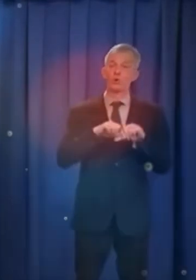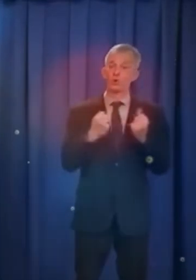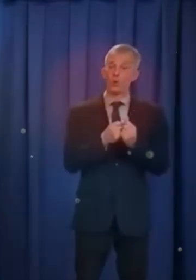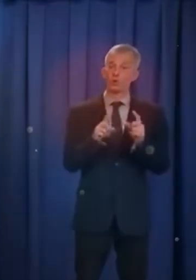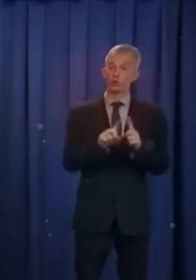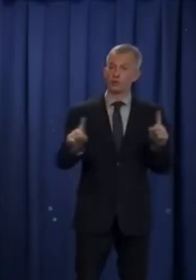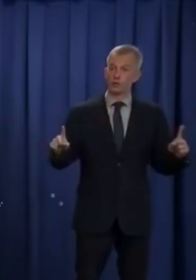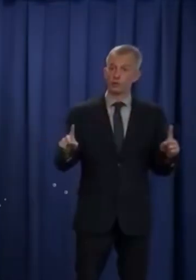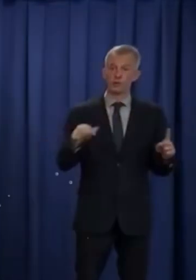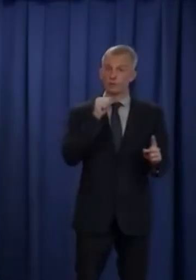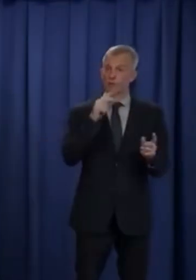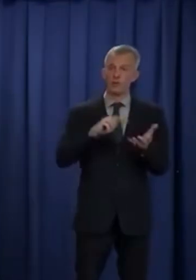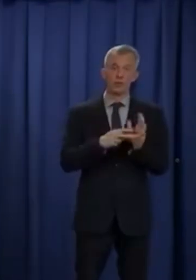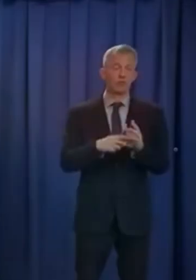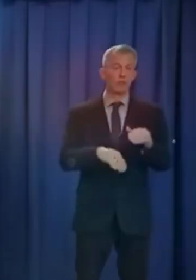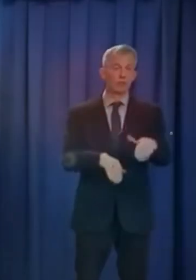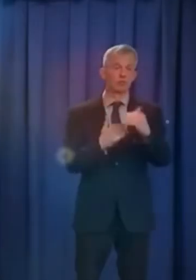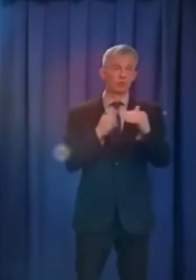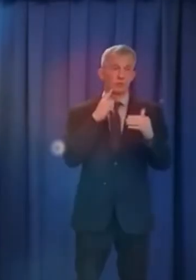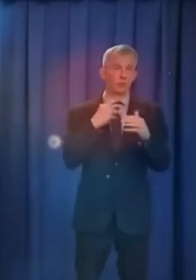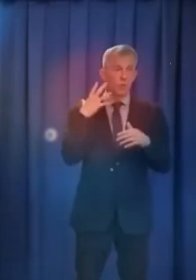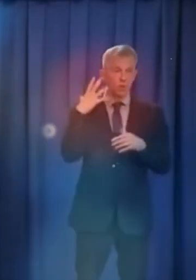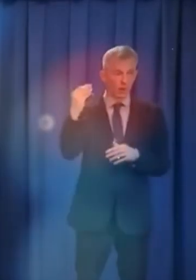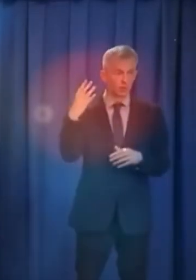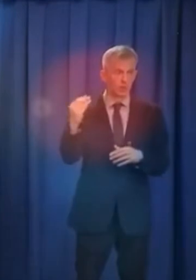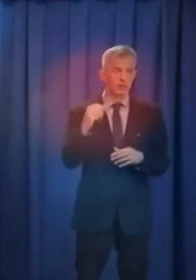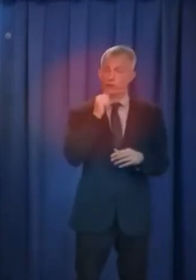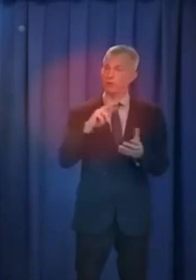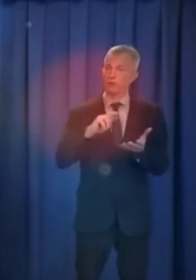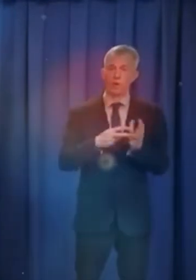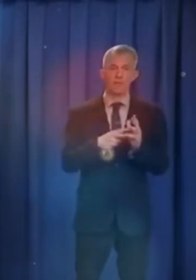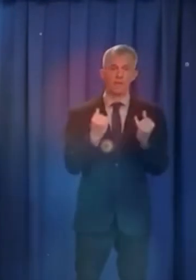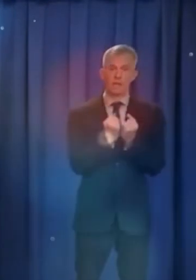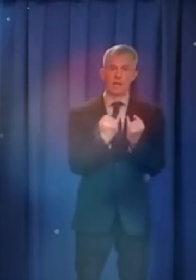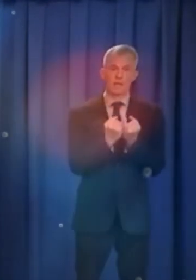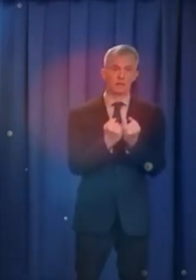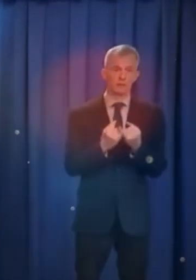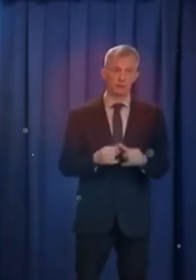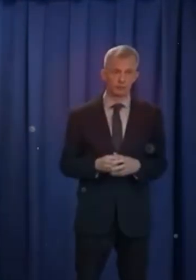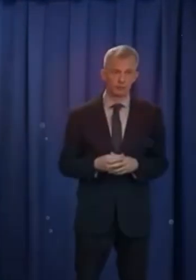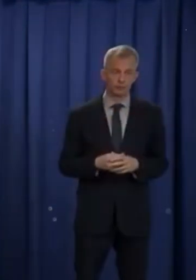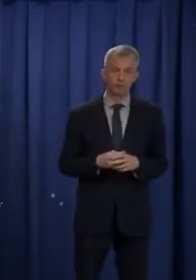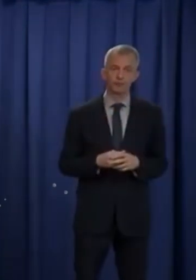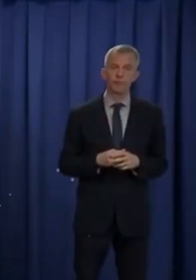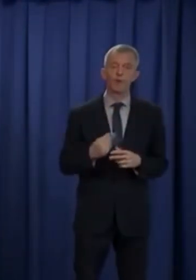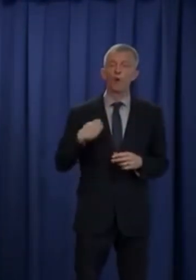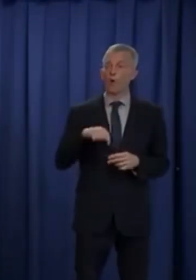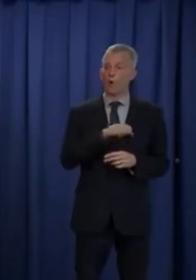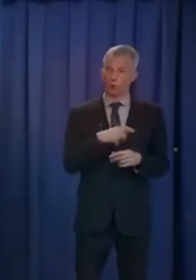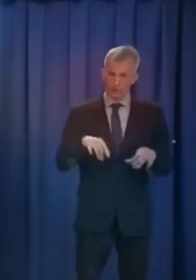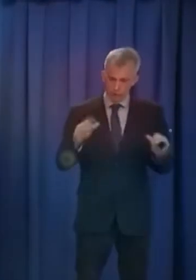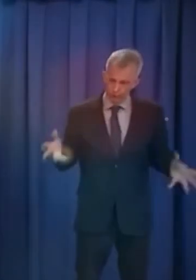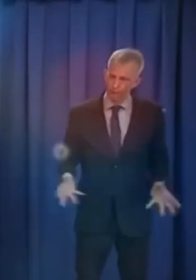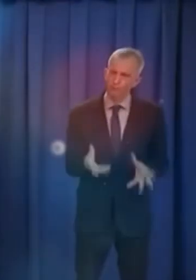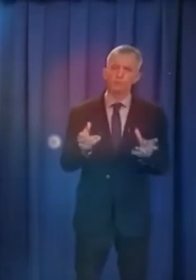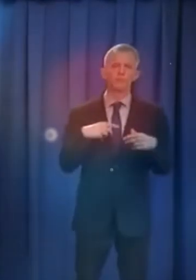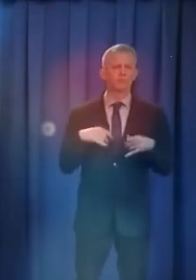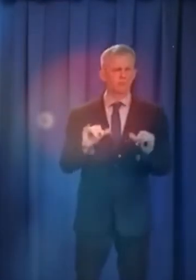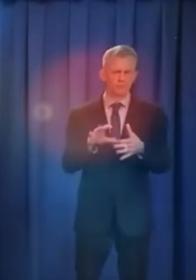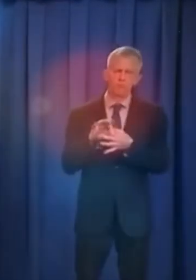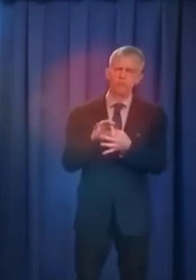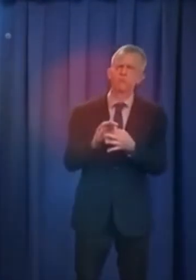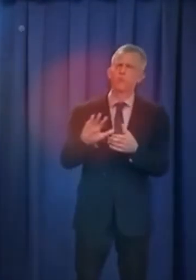찾아야만 하는 것, 그리고 꼭 먹어야 하는 처방약 타러 가는 것, 그리고 사는 거, 약 사는 거,